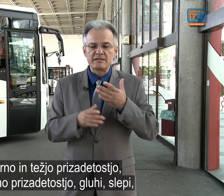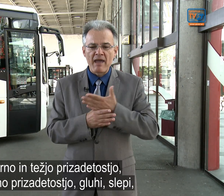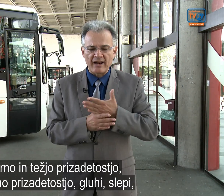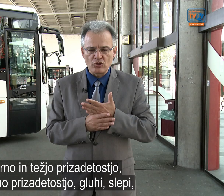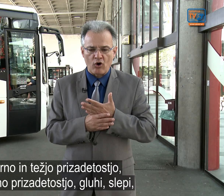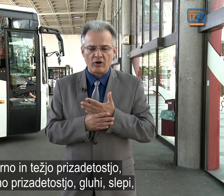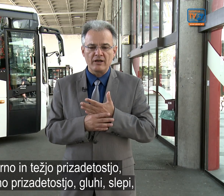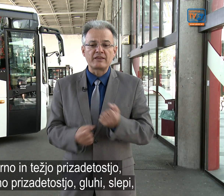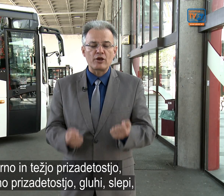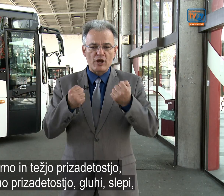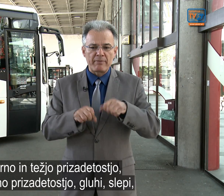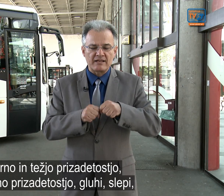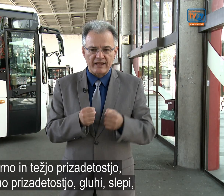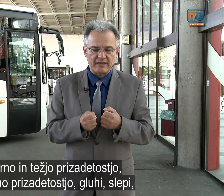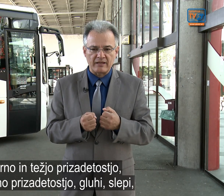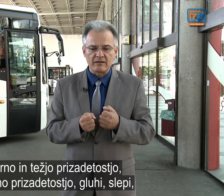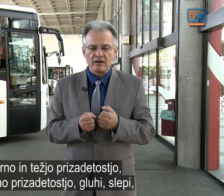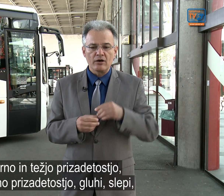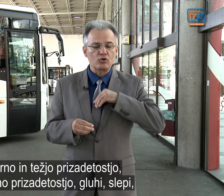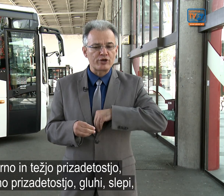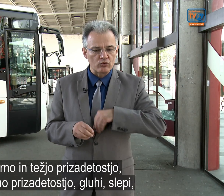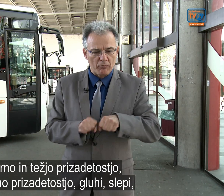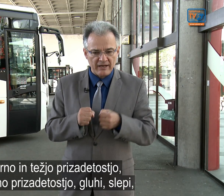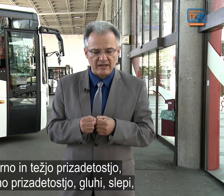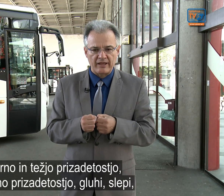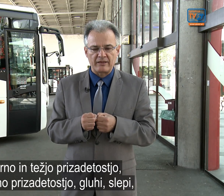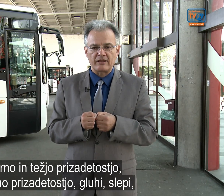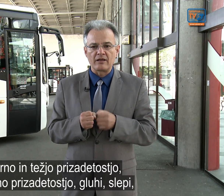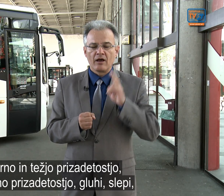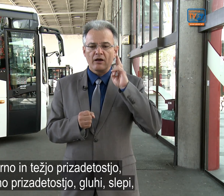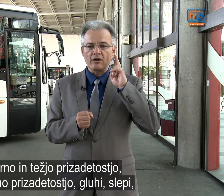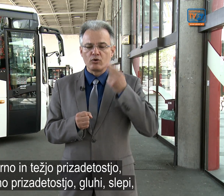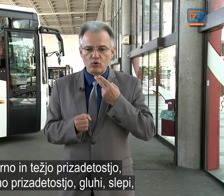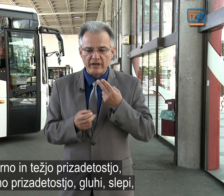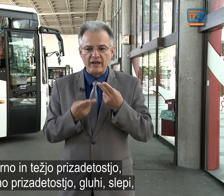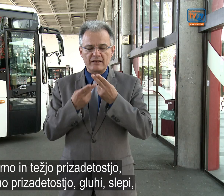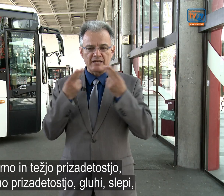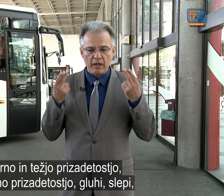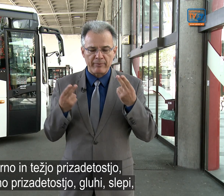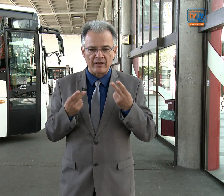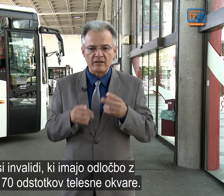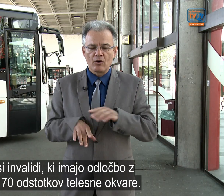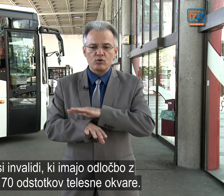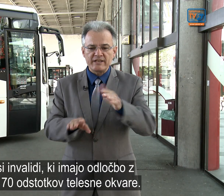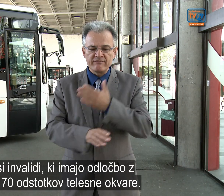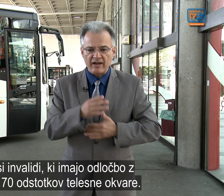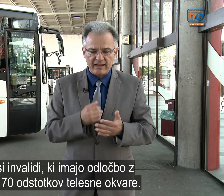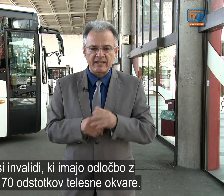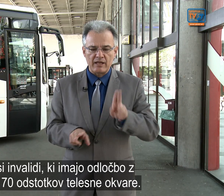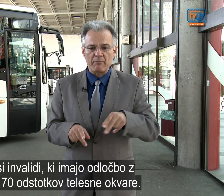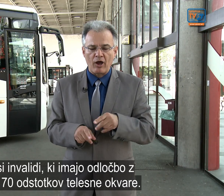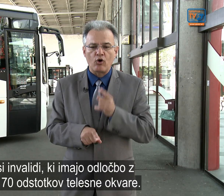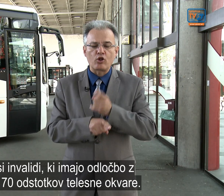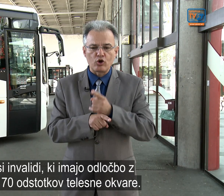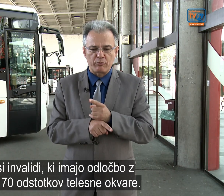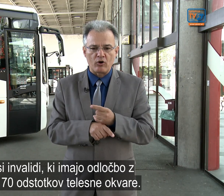lažje, zmerno, težje prizadeti, duševno prizadeti, gluhi, slepi, vsi invalidi,